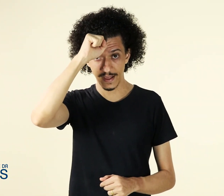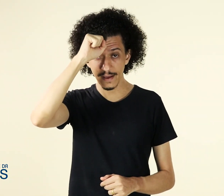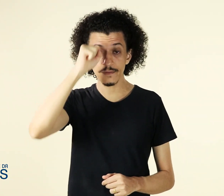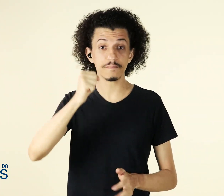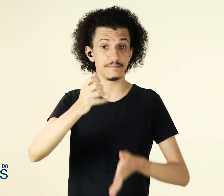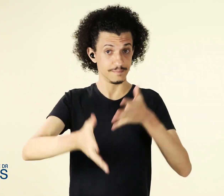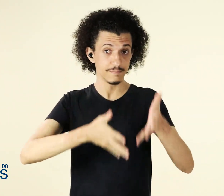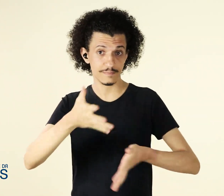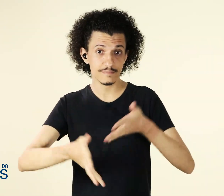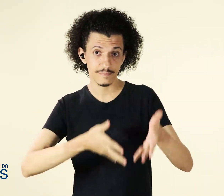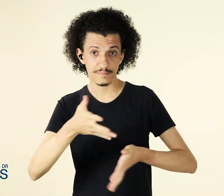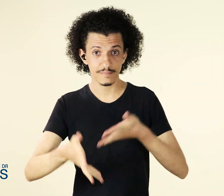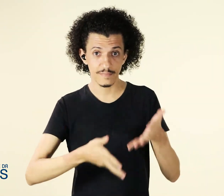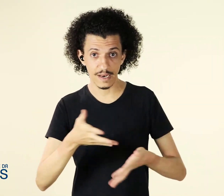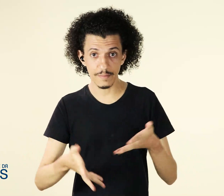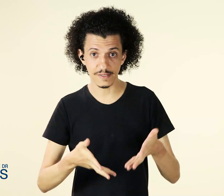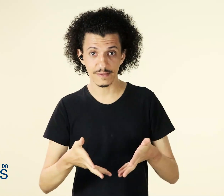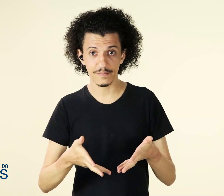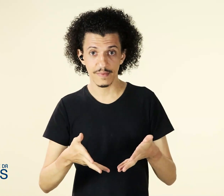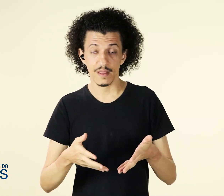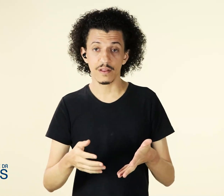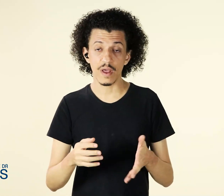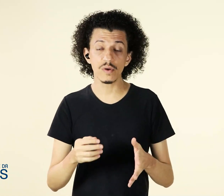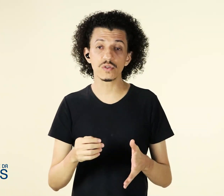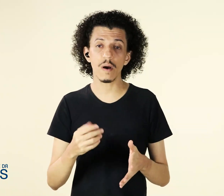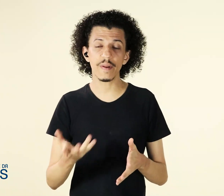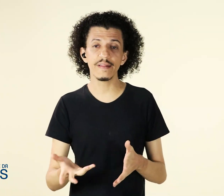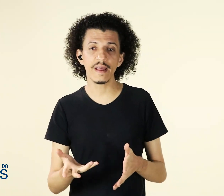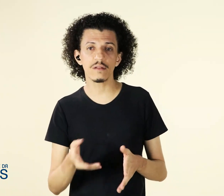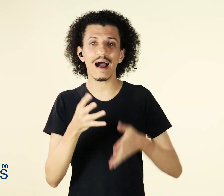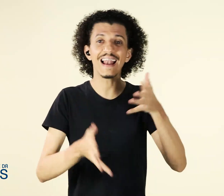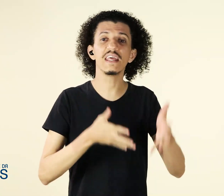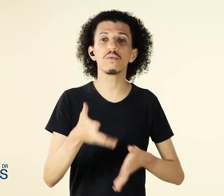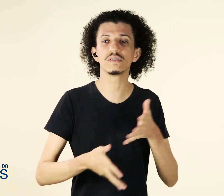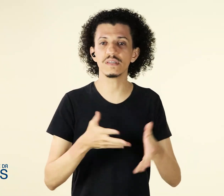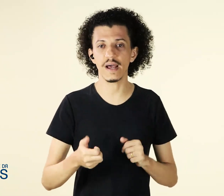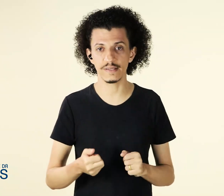Aprender Libras. Então, eu estou aprendendo a língua de sinais.